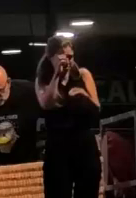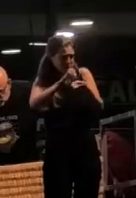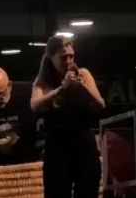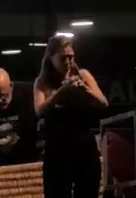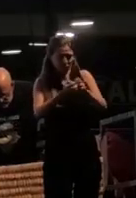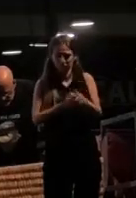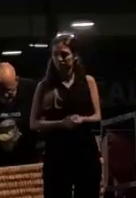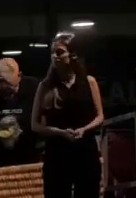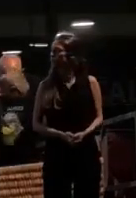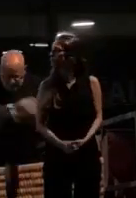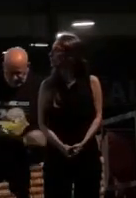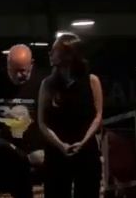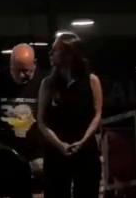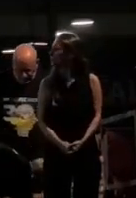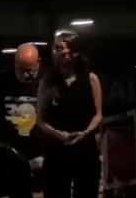rovellades.